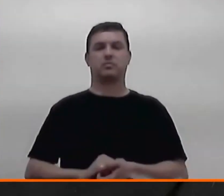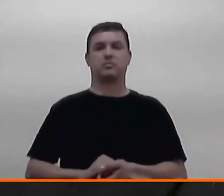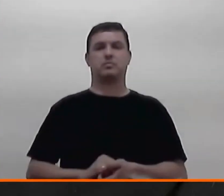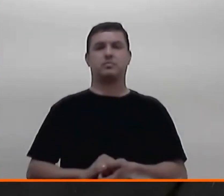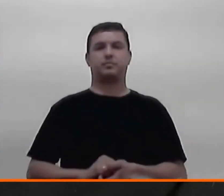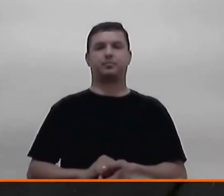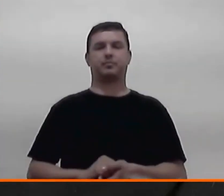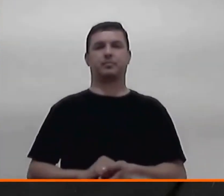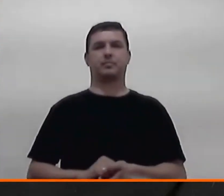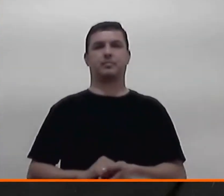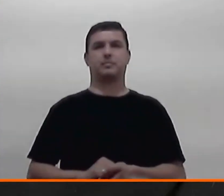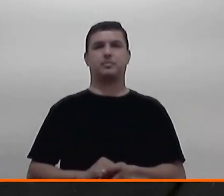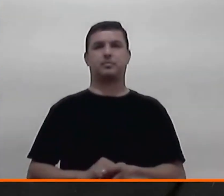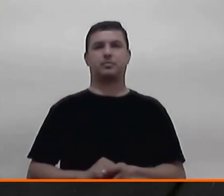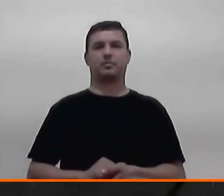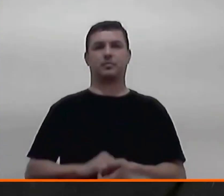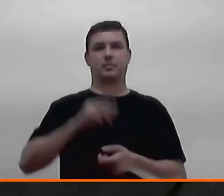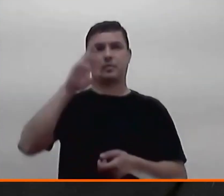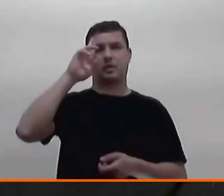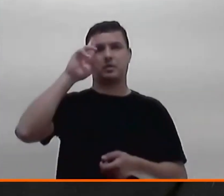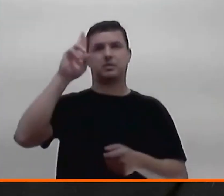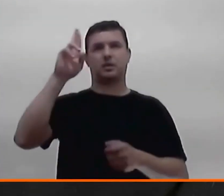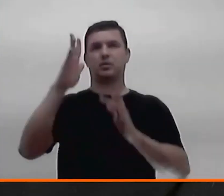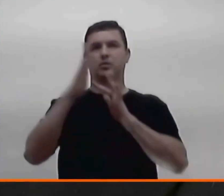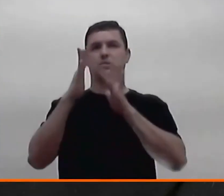hora. Senhor Jesus.